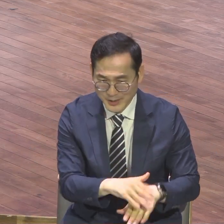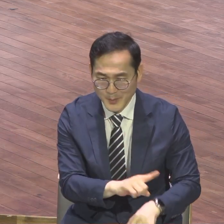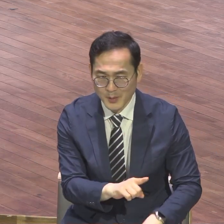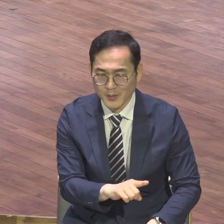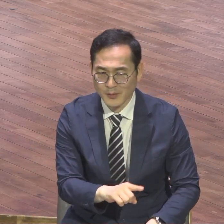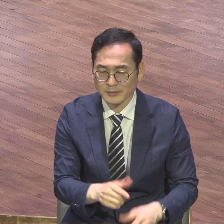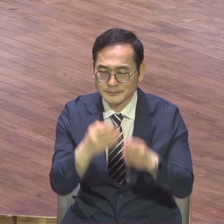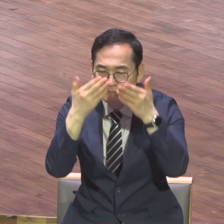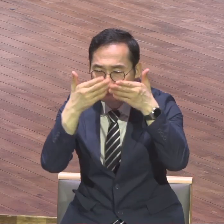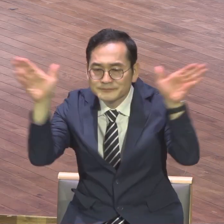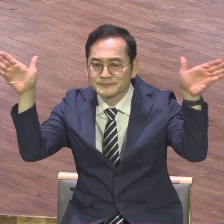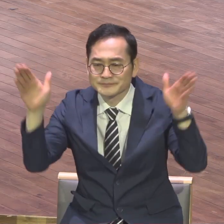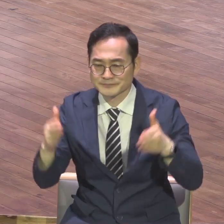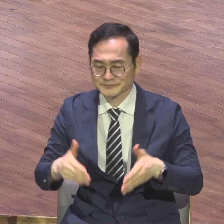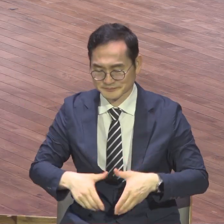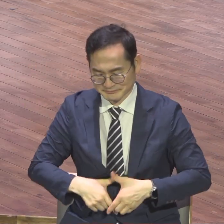더